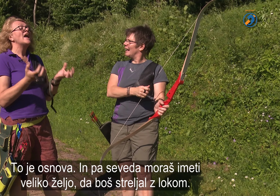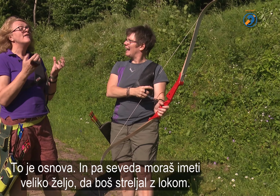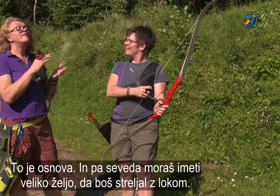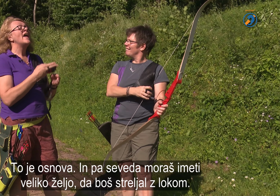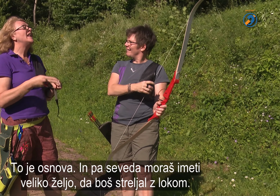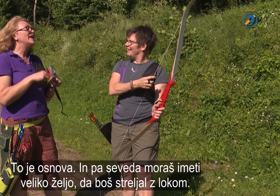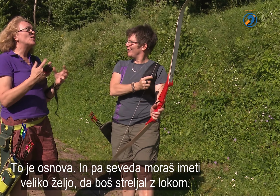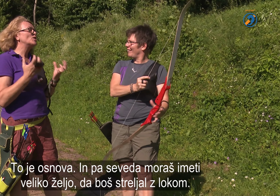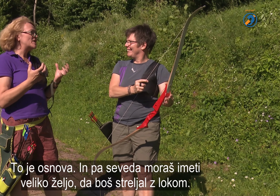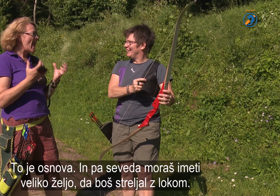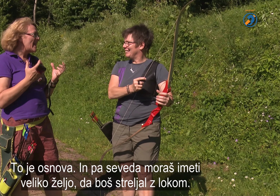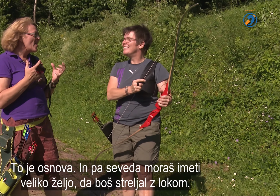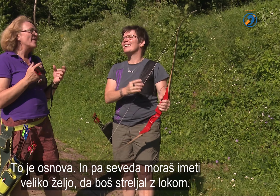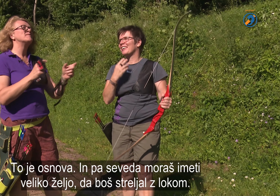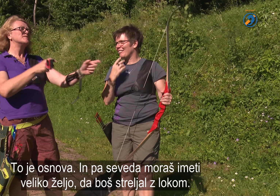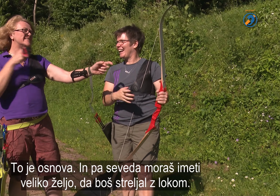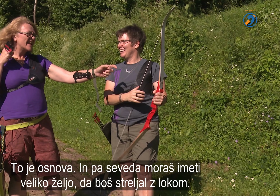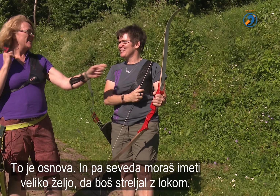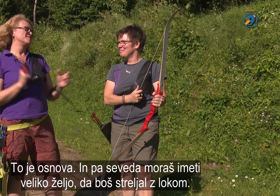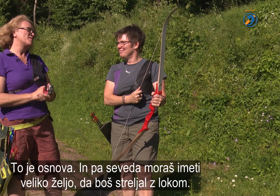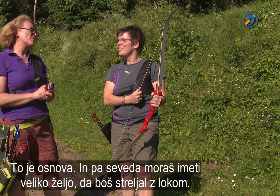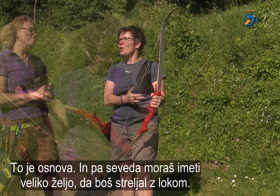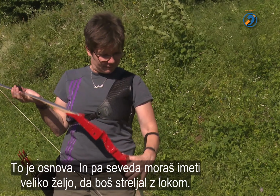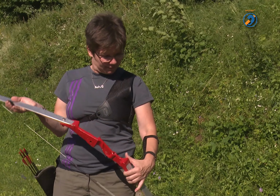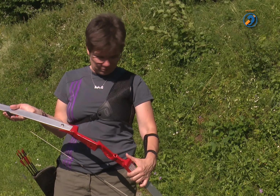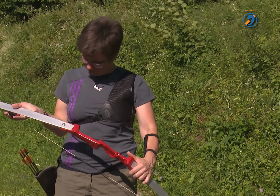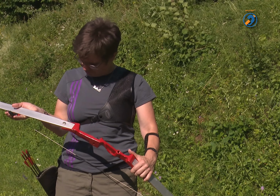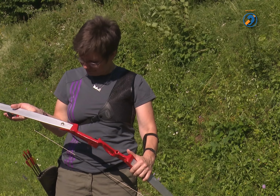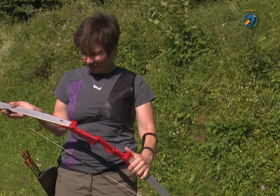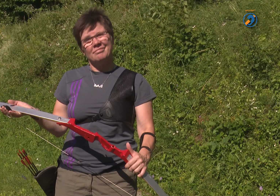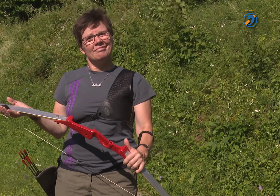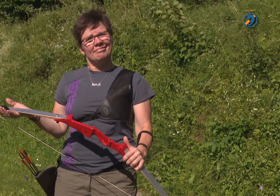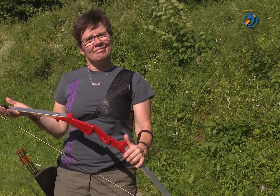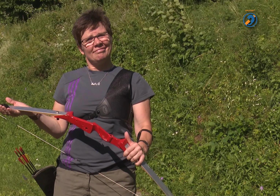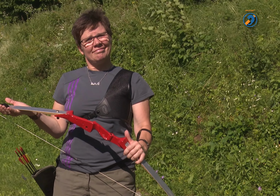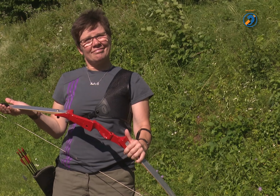seveda veliko željo, da boš streljal z lokom.